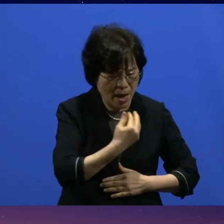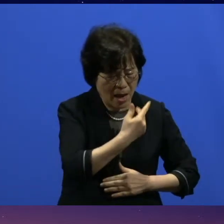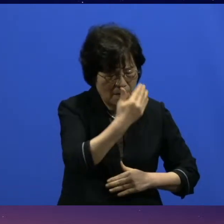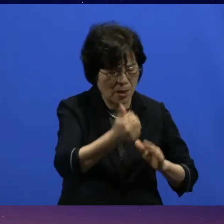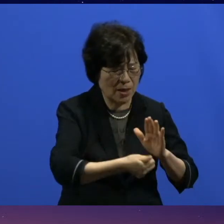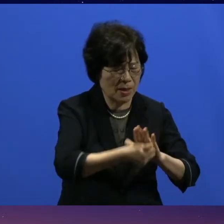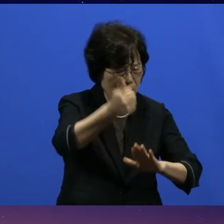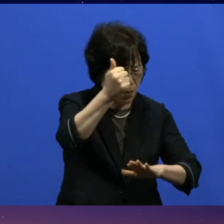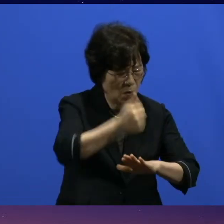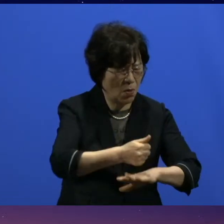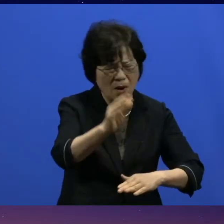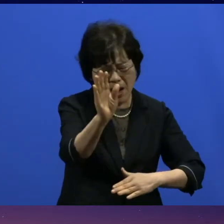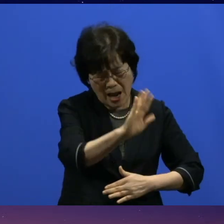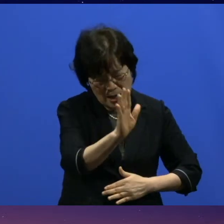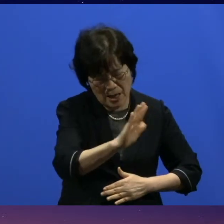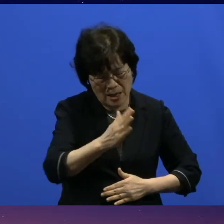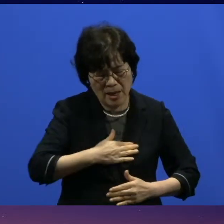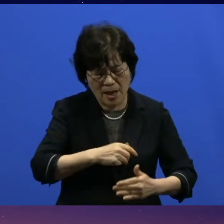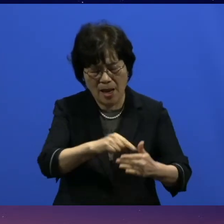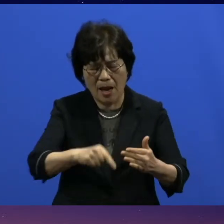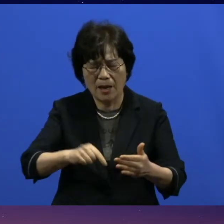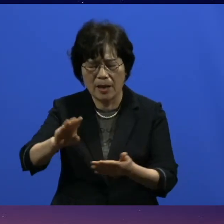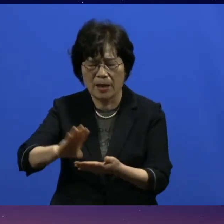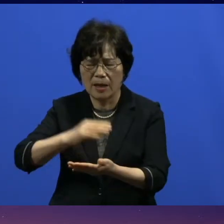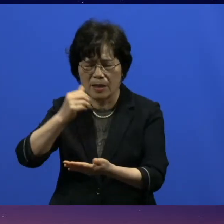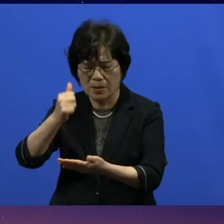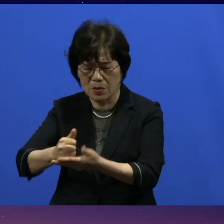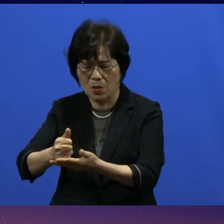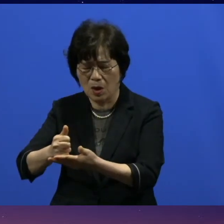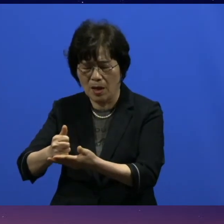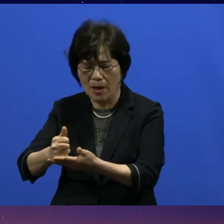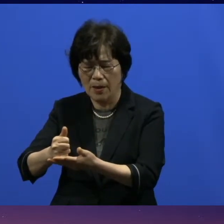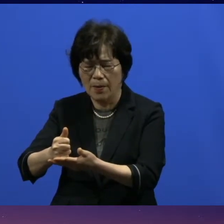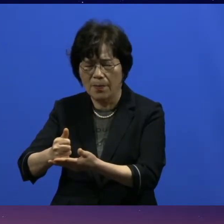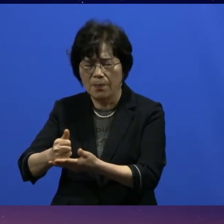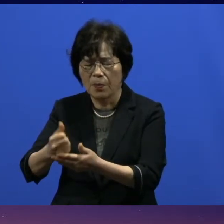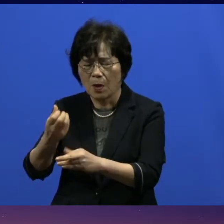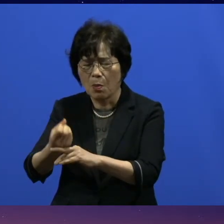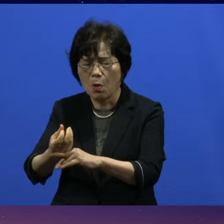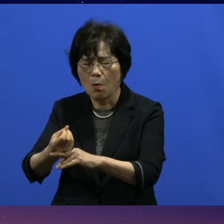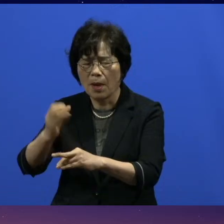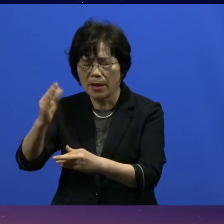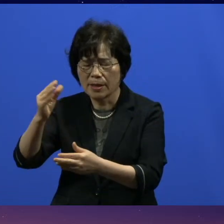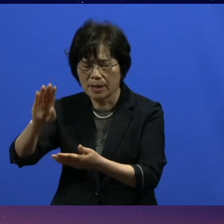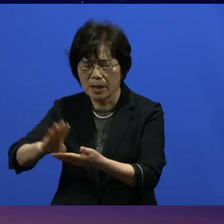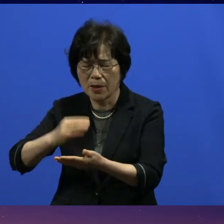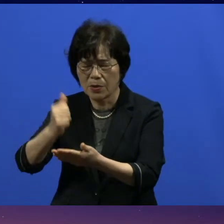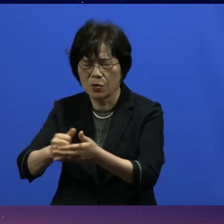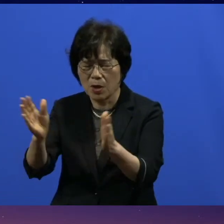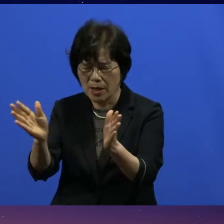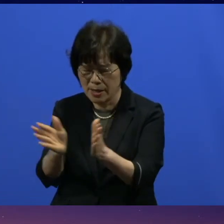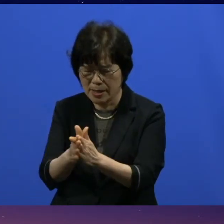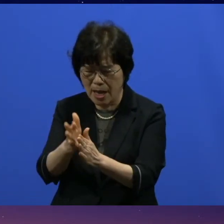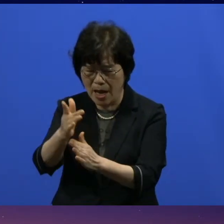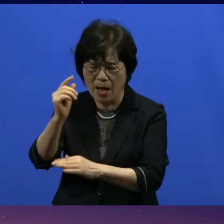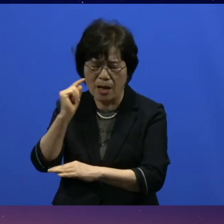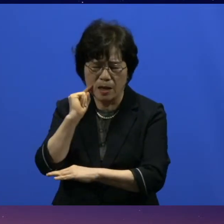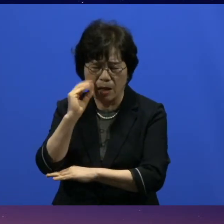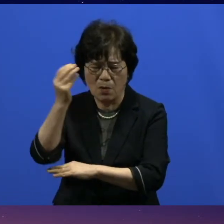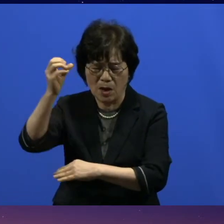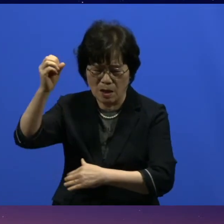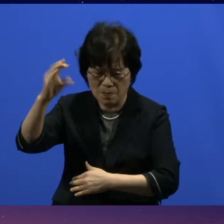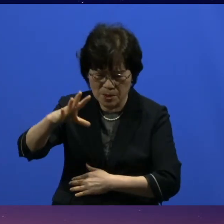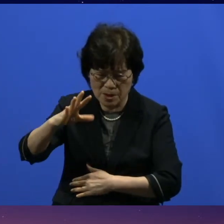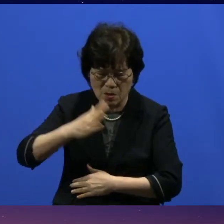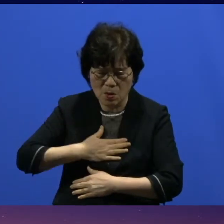성공적으로 살아가느냐가 아니에요. 내 안에 계신 그리스도가, 그 보배 되신 그리스도의 찬란한 영광의 빛이 우리의 삶을